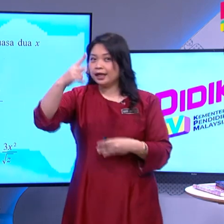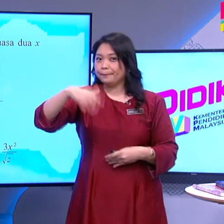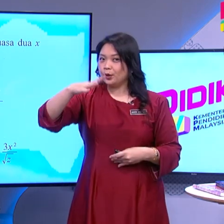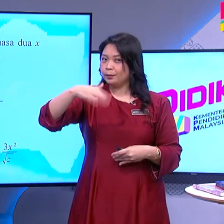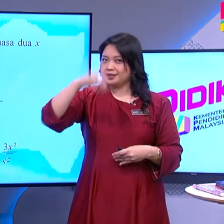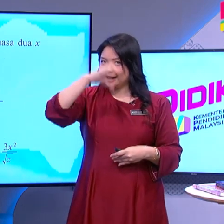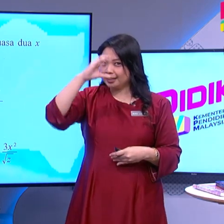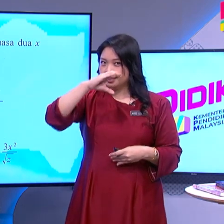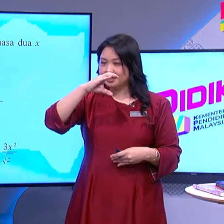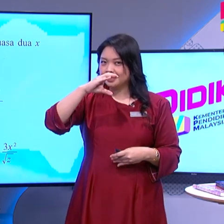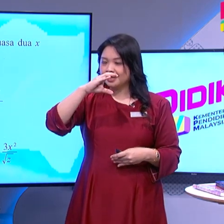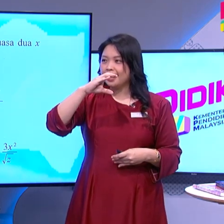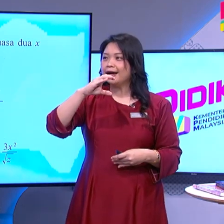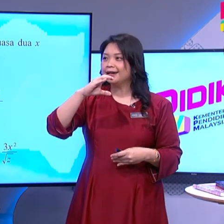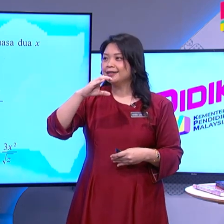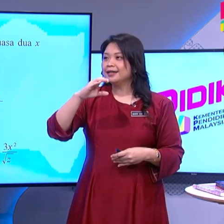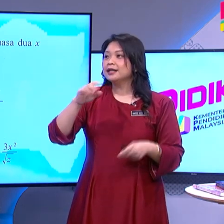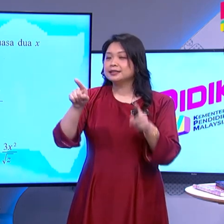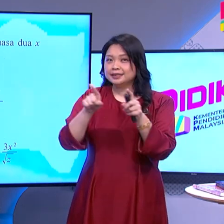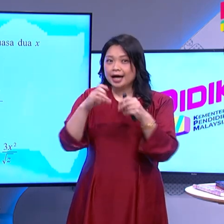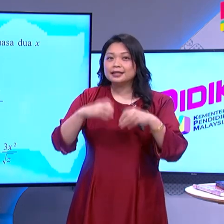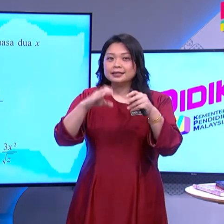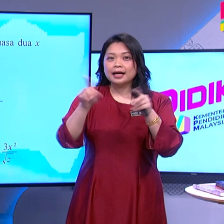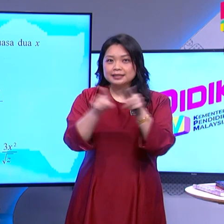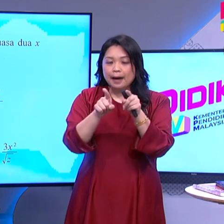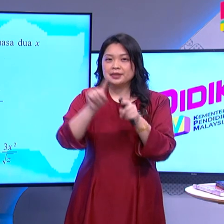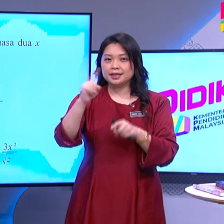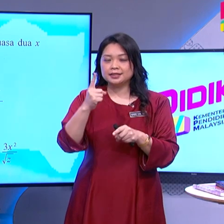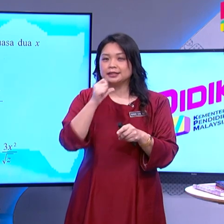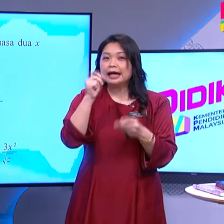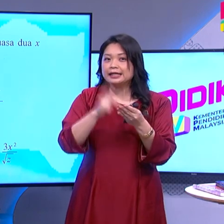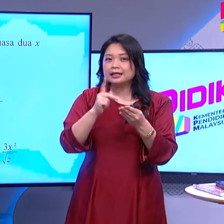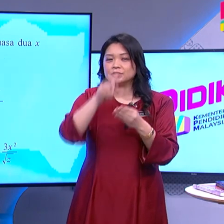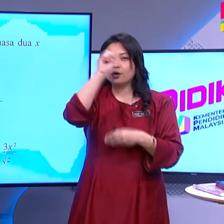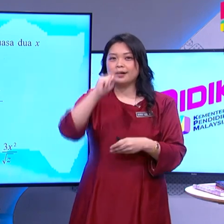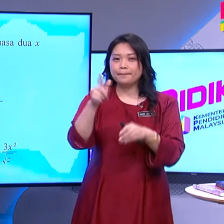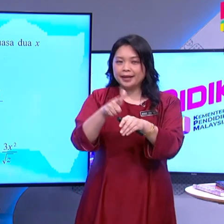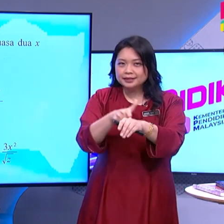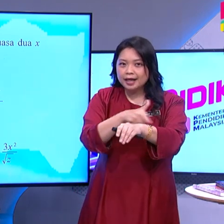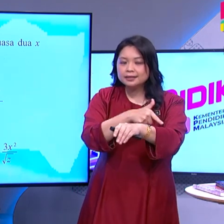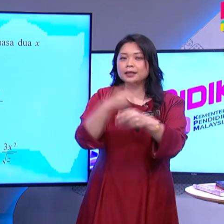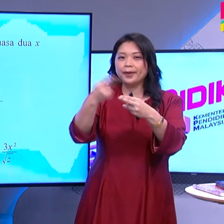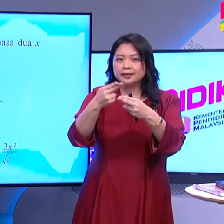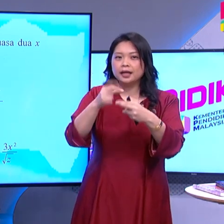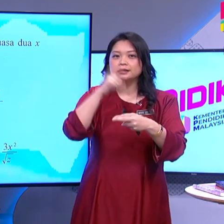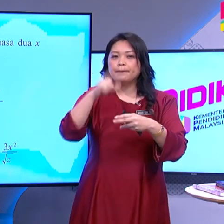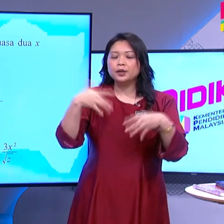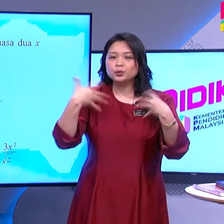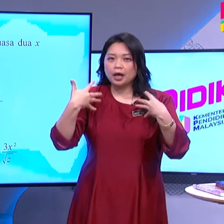cheat belum cari cara yang sama saja tak kire soalan panjang ke pendek tak perlu